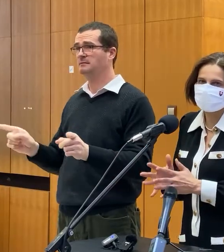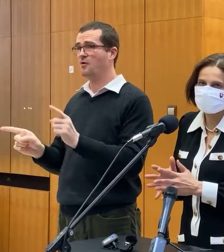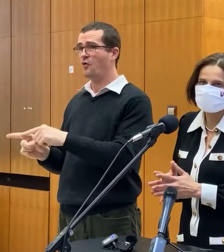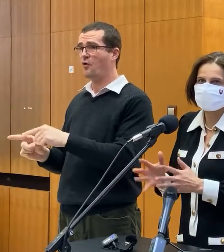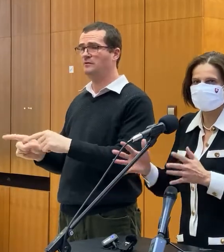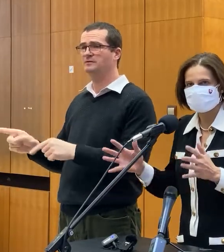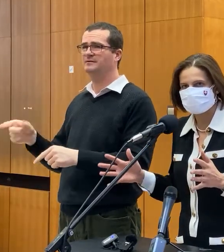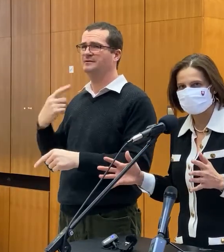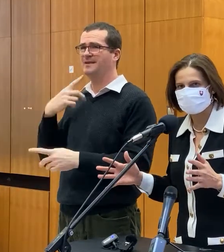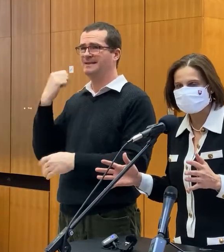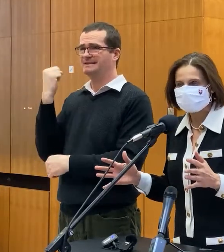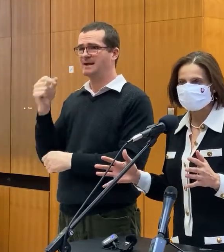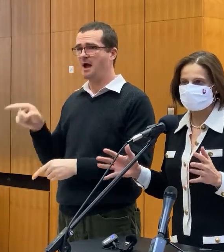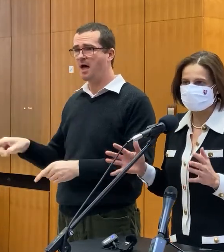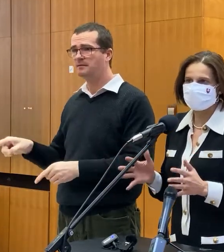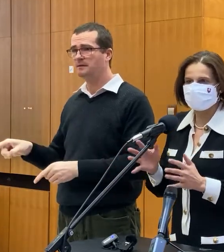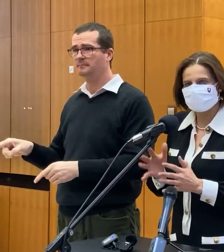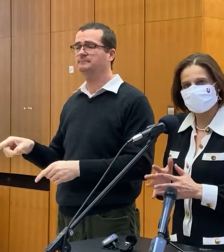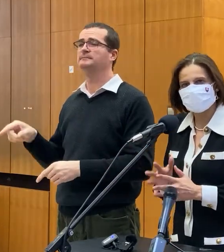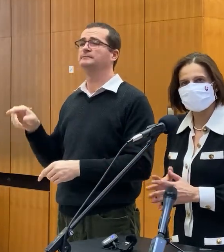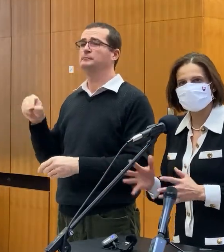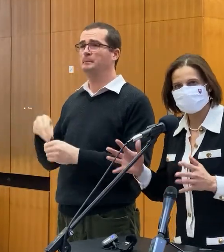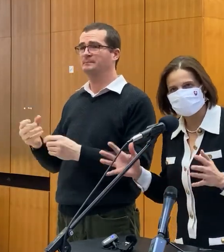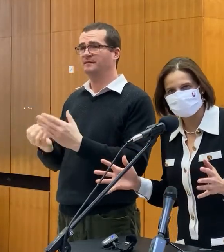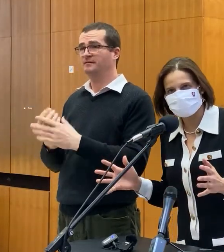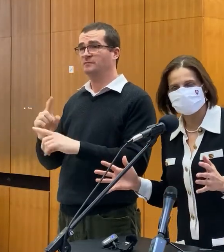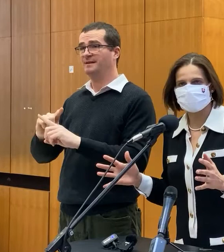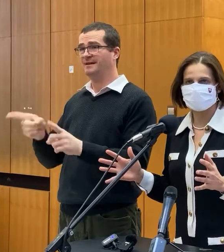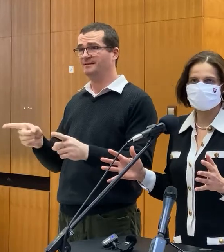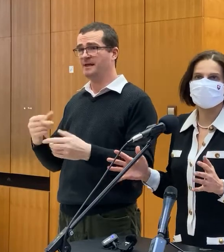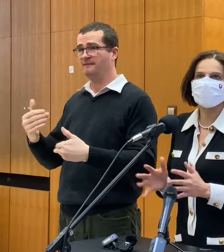teda nepovažujeme za esenciálne, a tam vytvárame